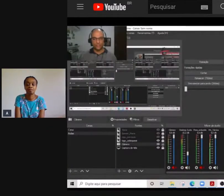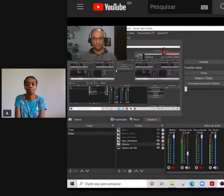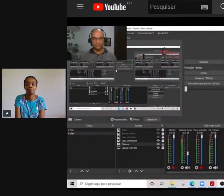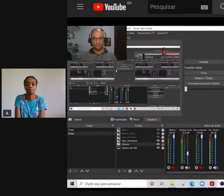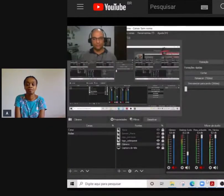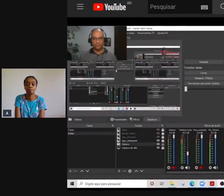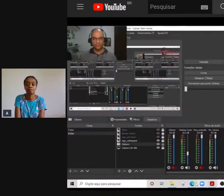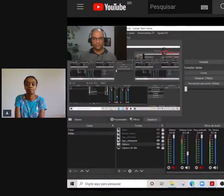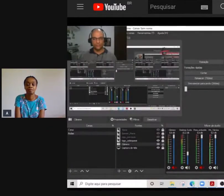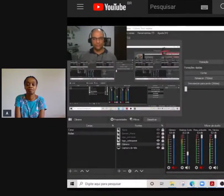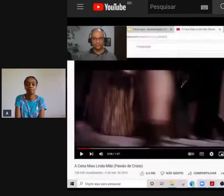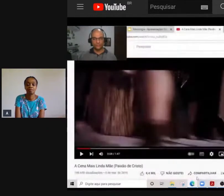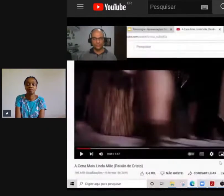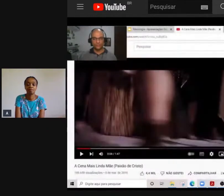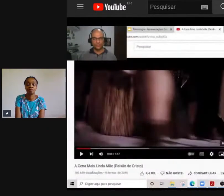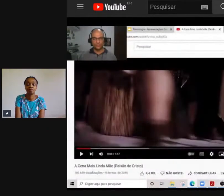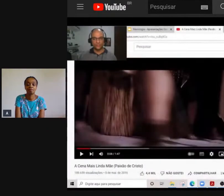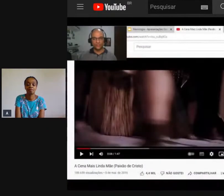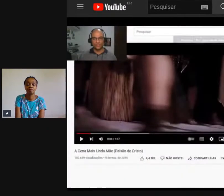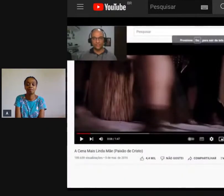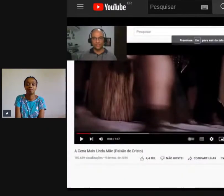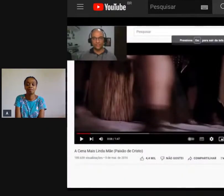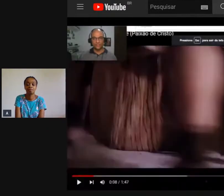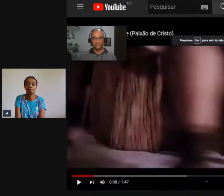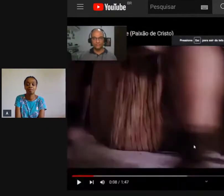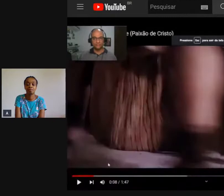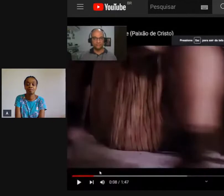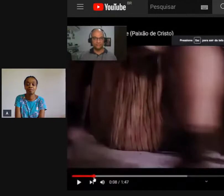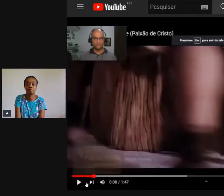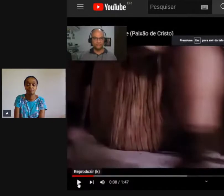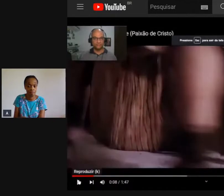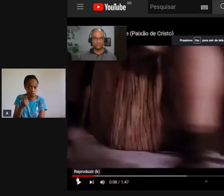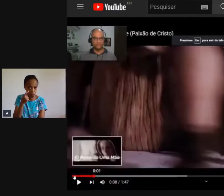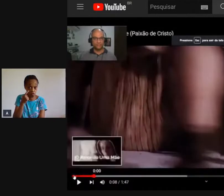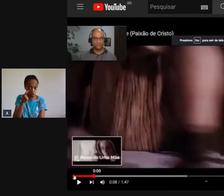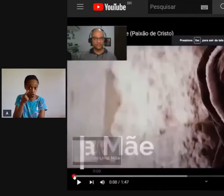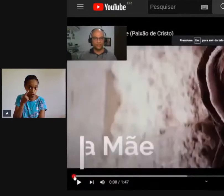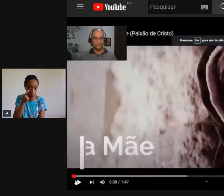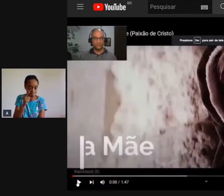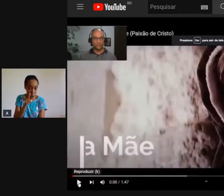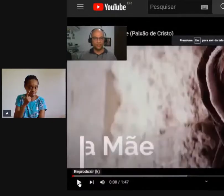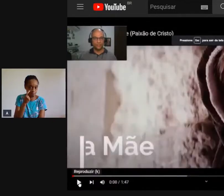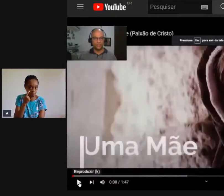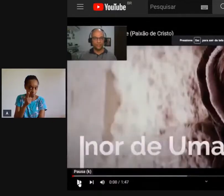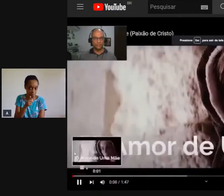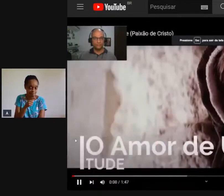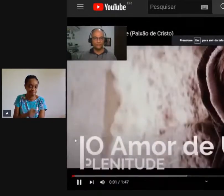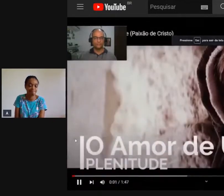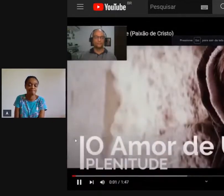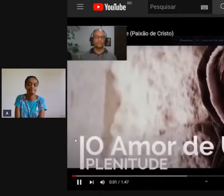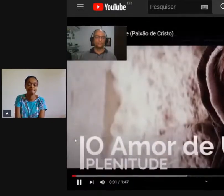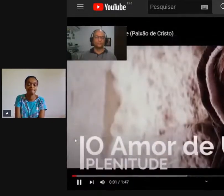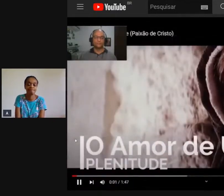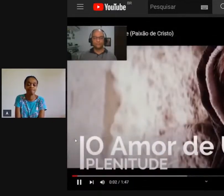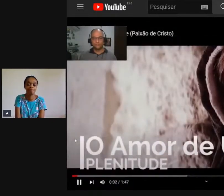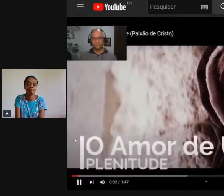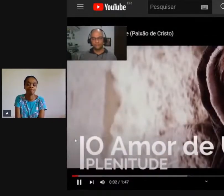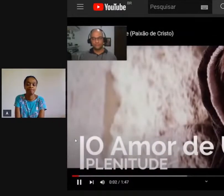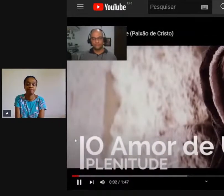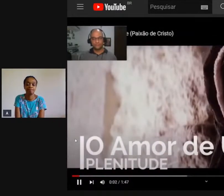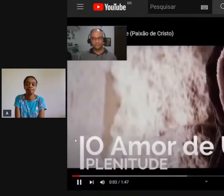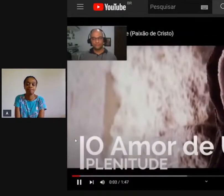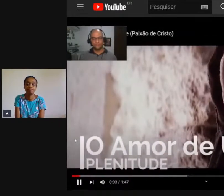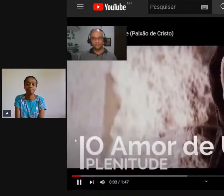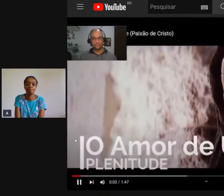áudio aqui, prontinho. Vamos assistir. Vou voltar um pouquinho.